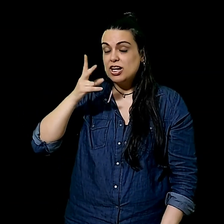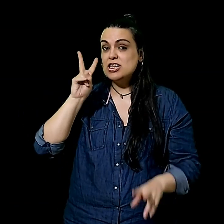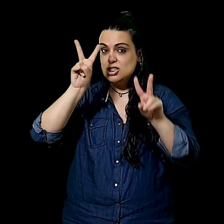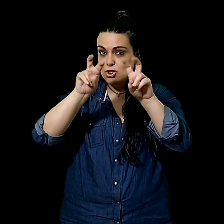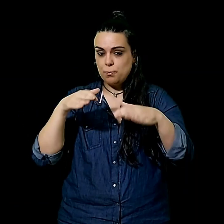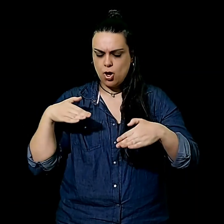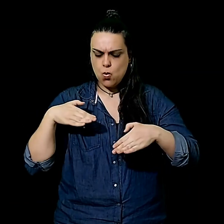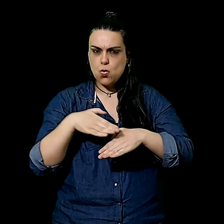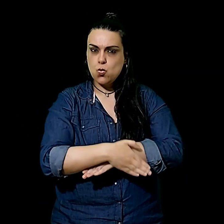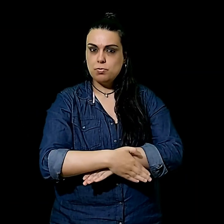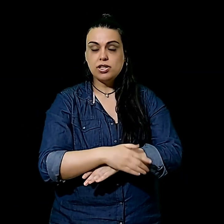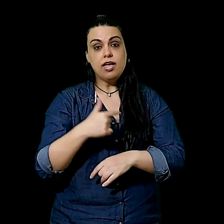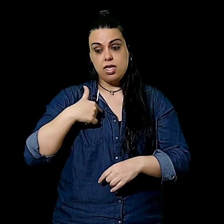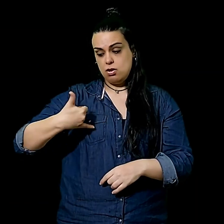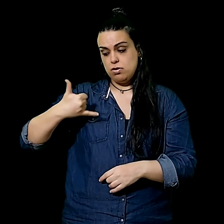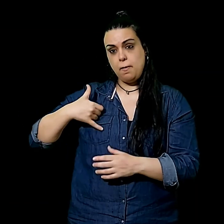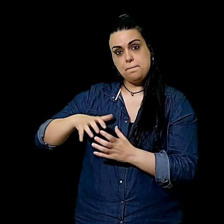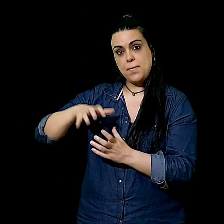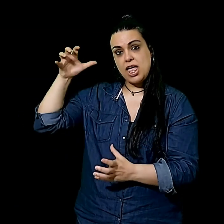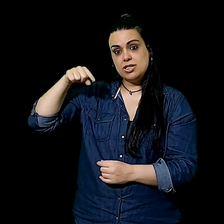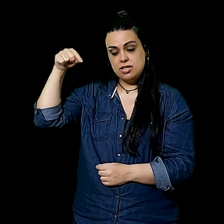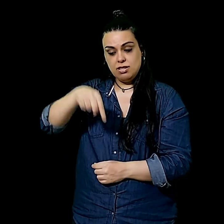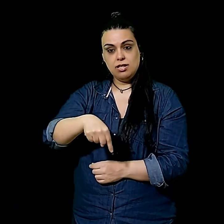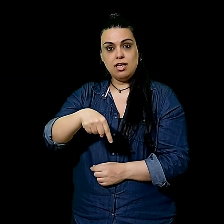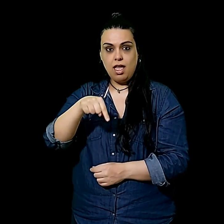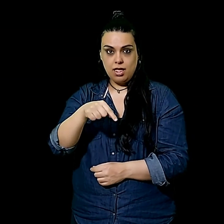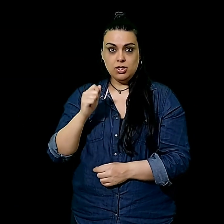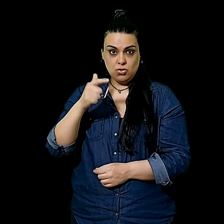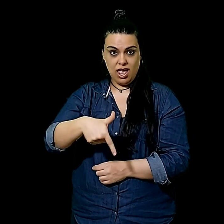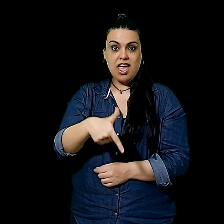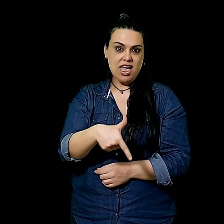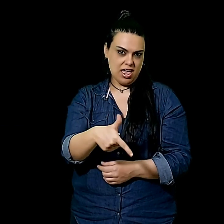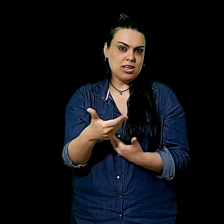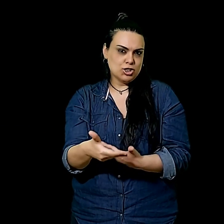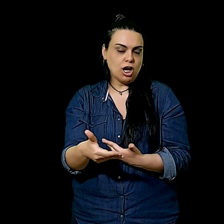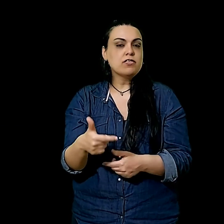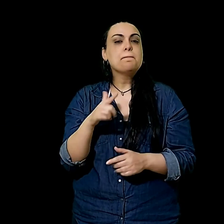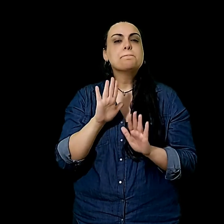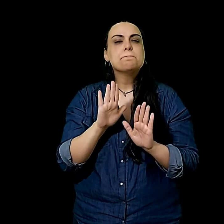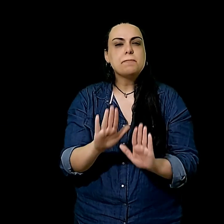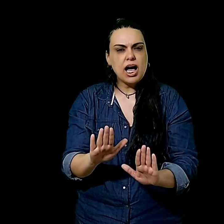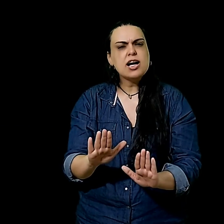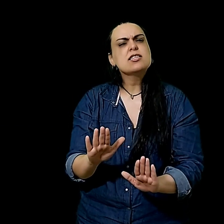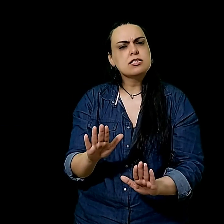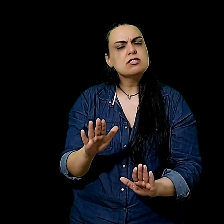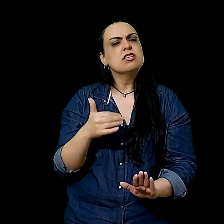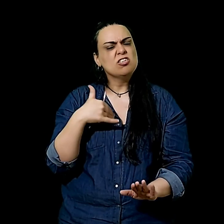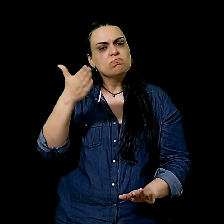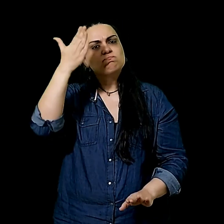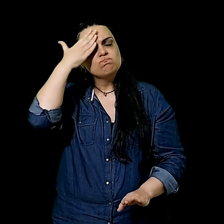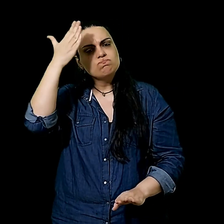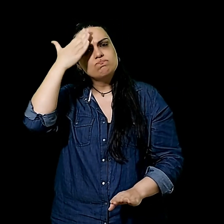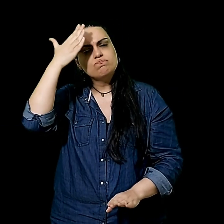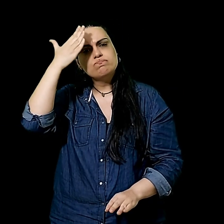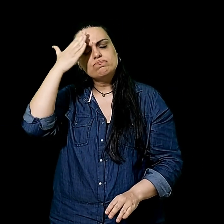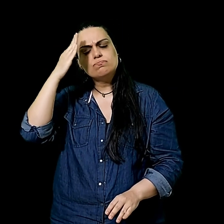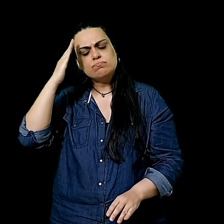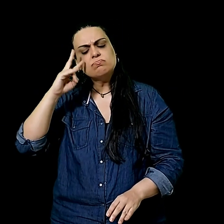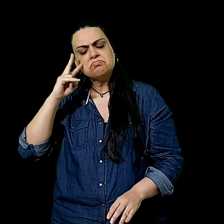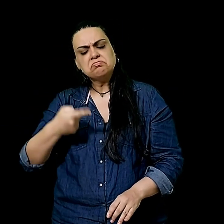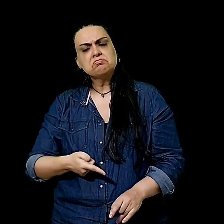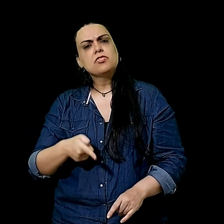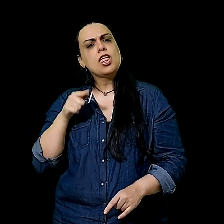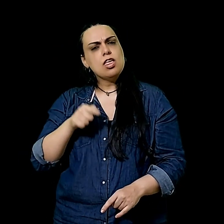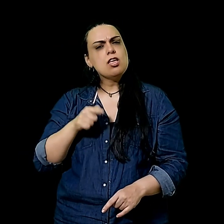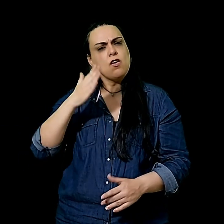sobre humildade? Eu sou mais velha do que a Gabi, mas eu reconheço o que está sobre a vida dela.